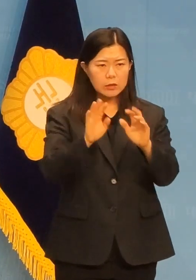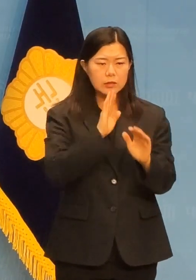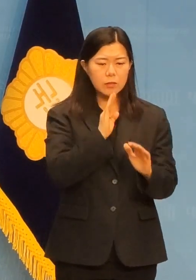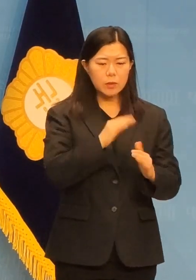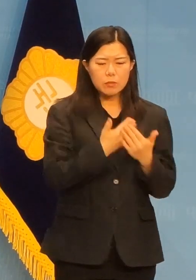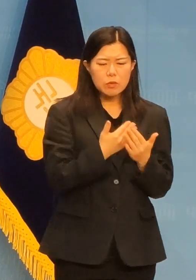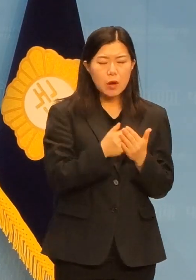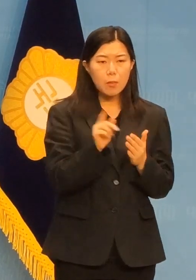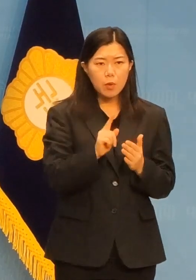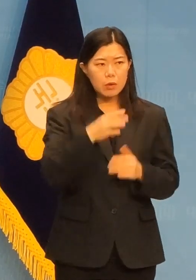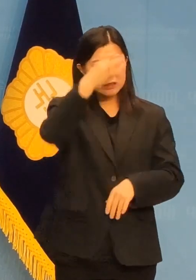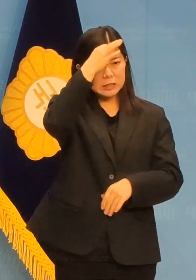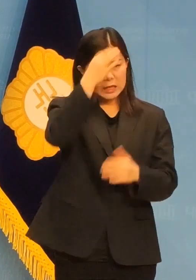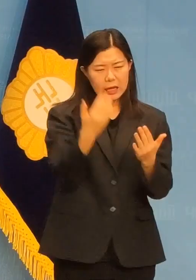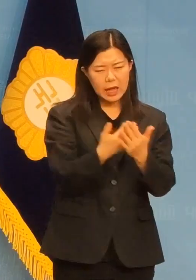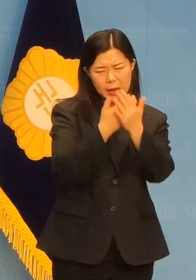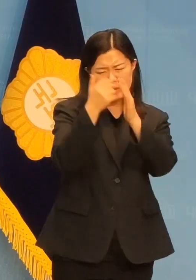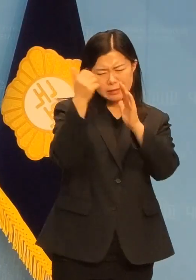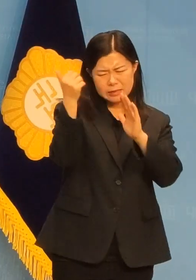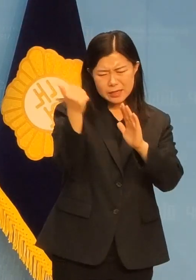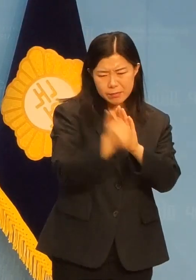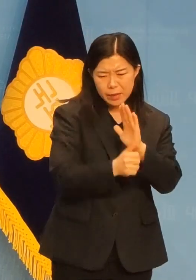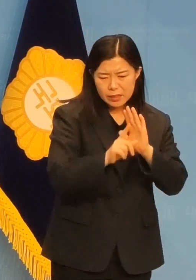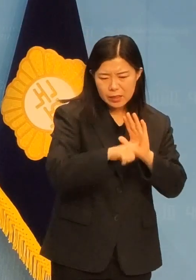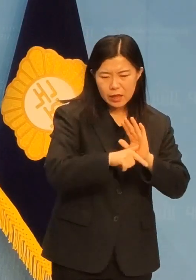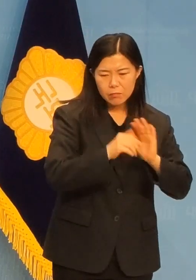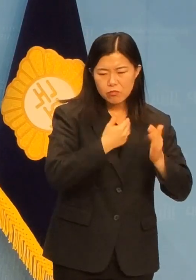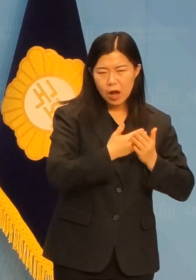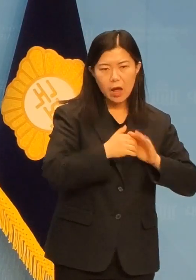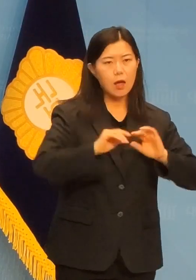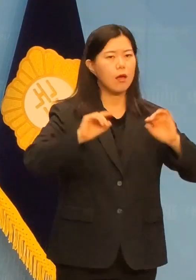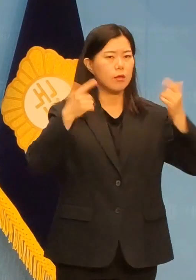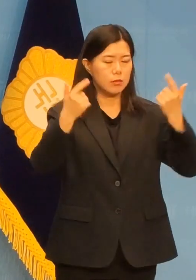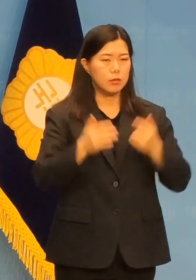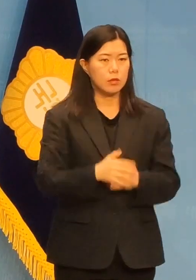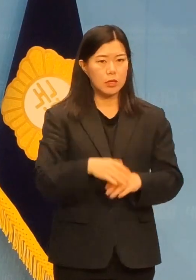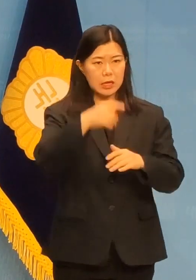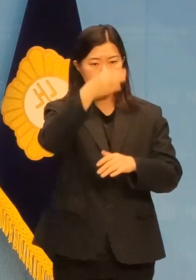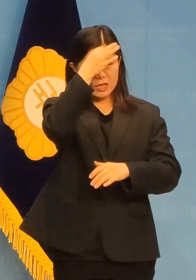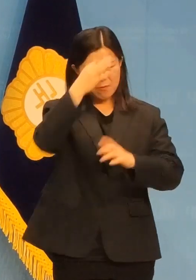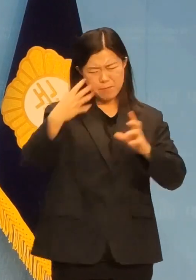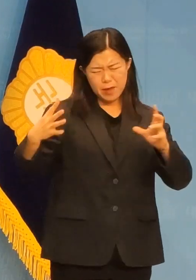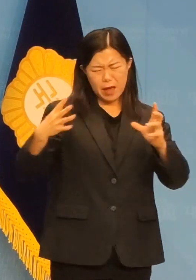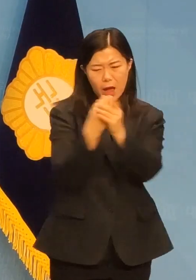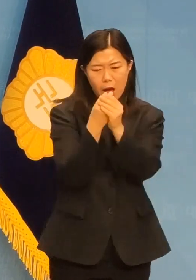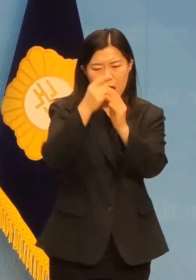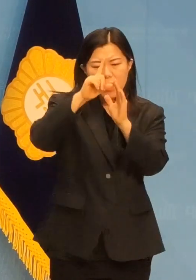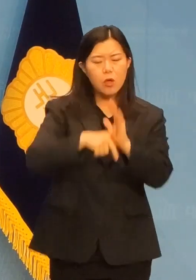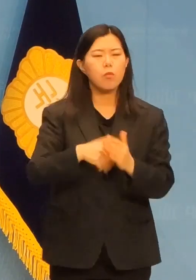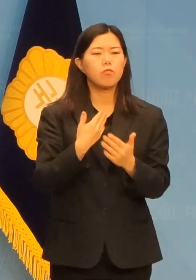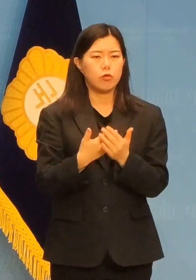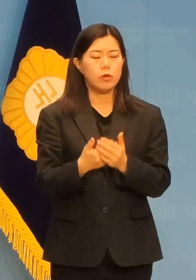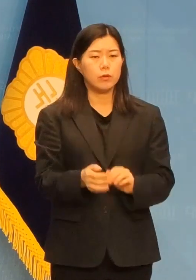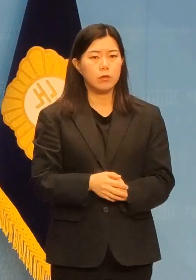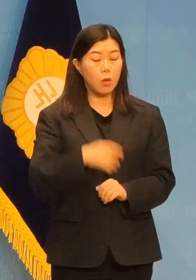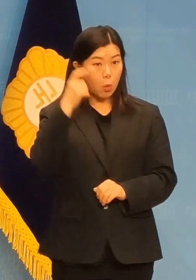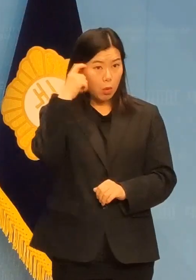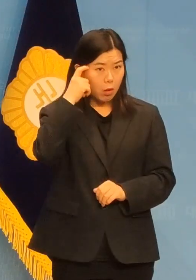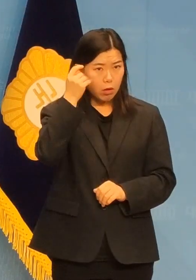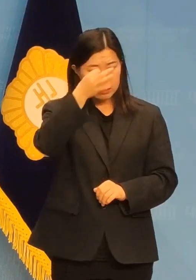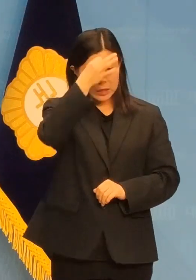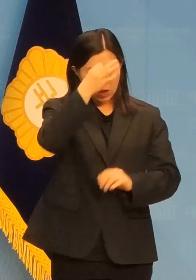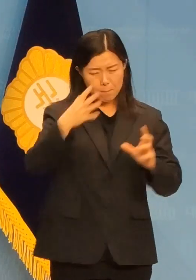순간은 기술 개발에 실패했을 때가 아닙니다. 기술을 완성했을 때입니다. 기술이 완성되는